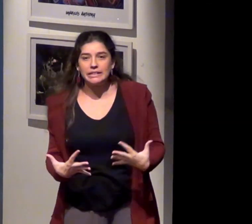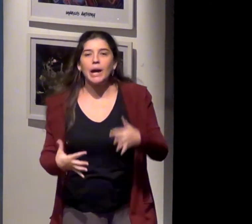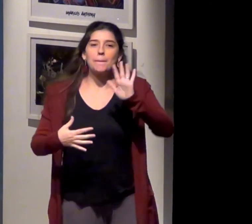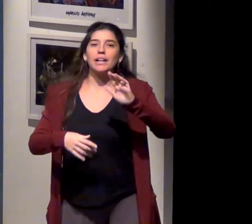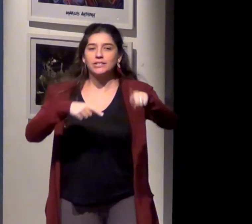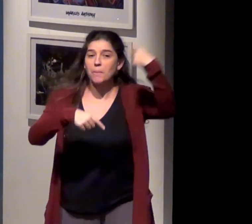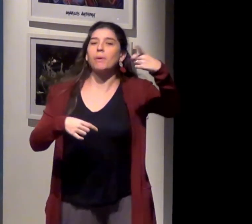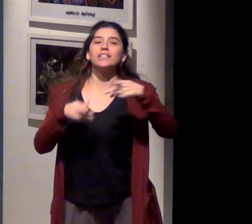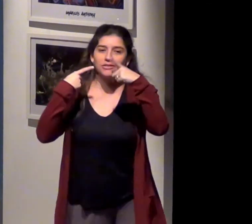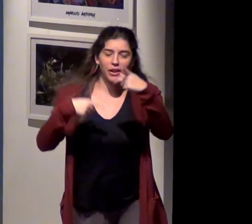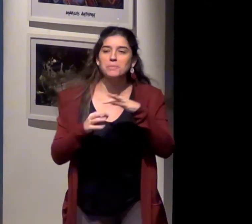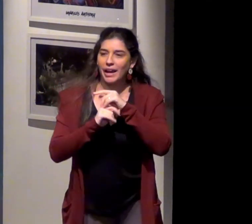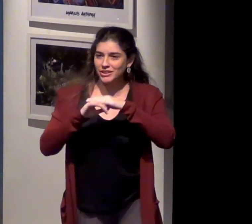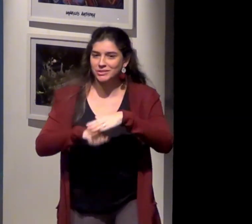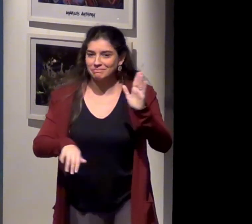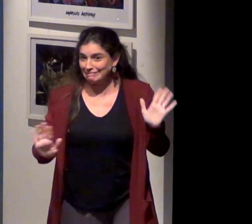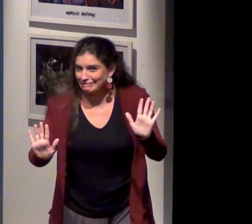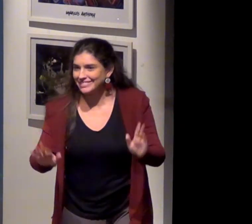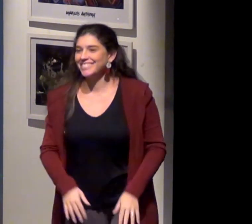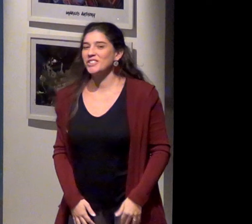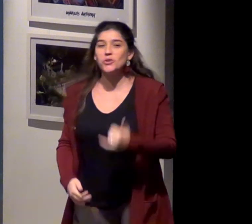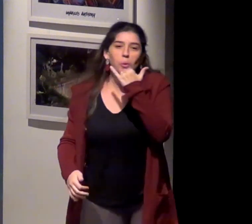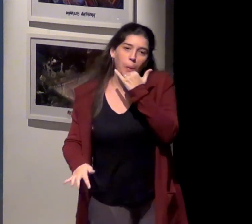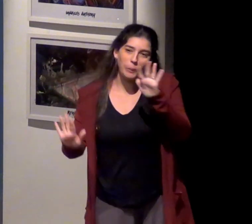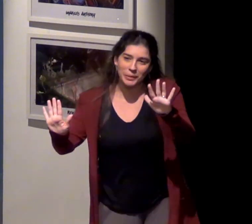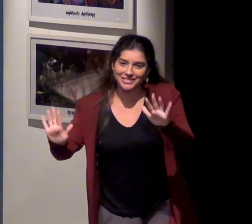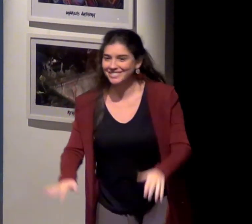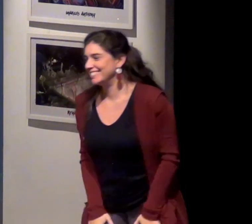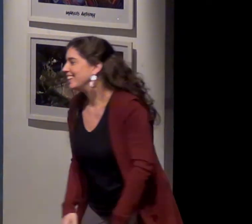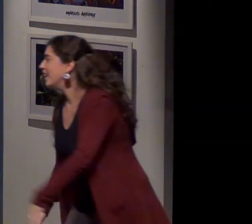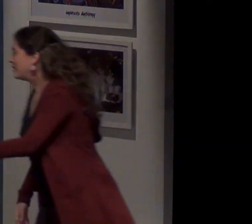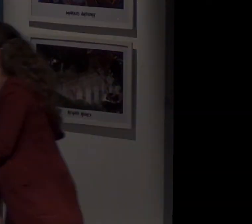para explicar, mas depois eu falo mais. Desculpa qualquer coisa.